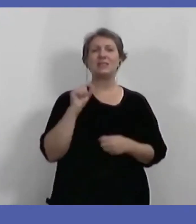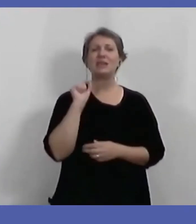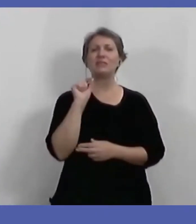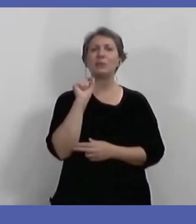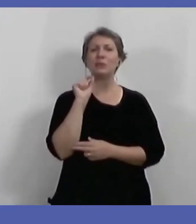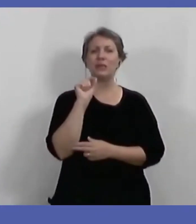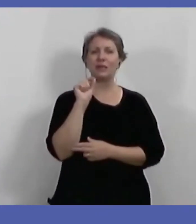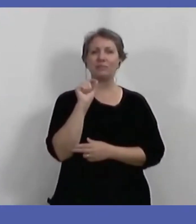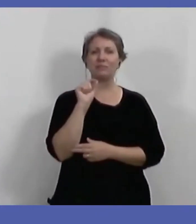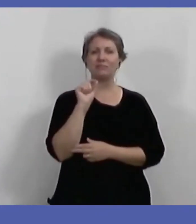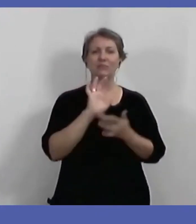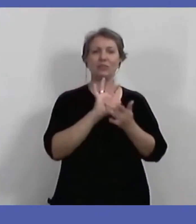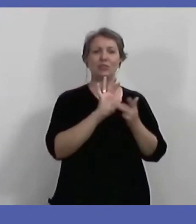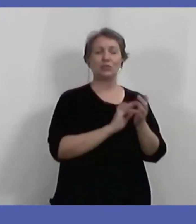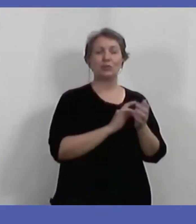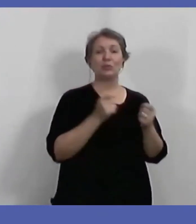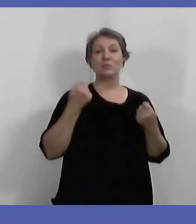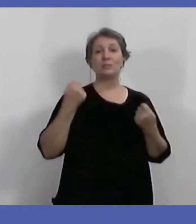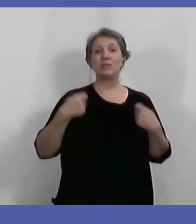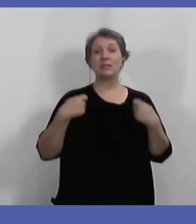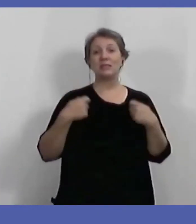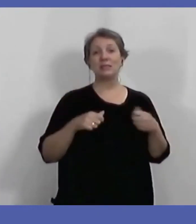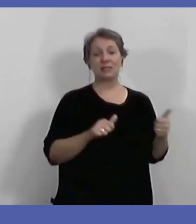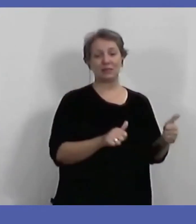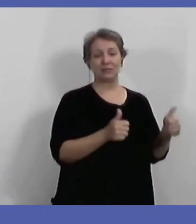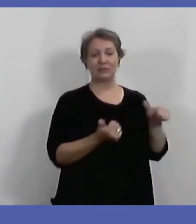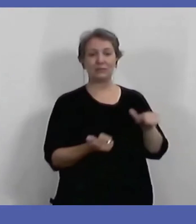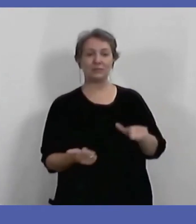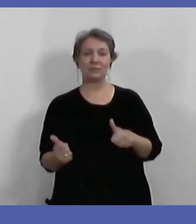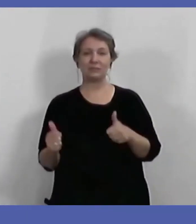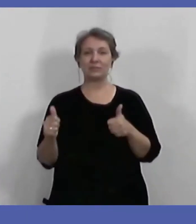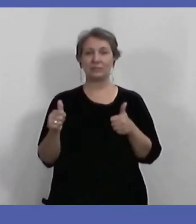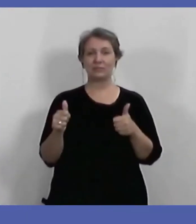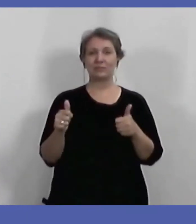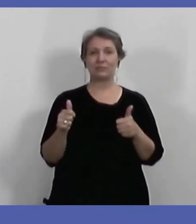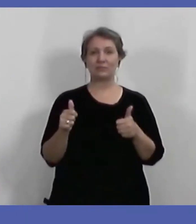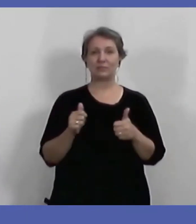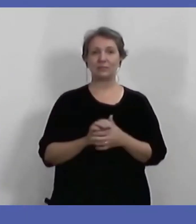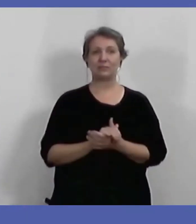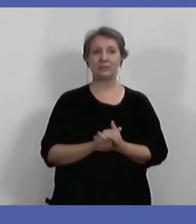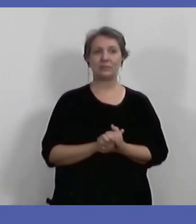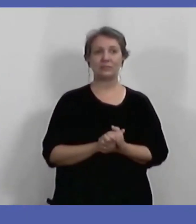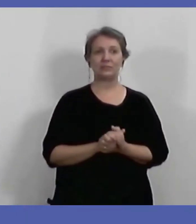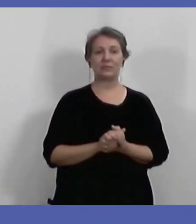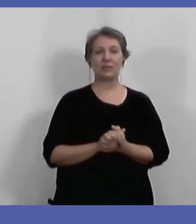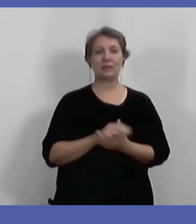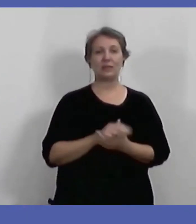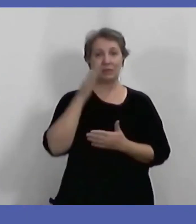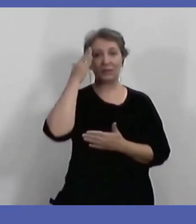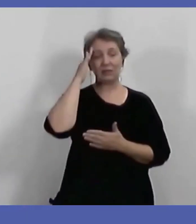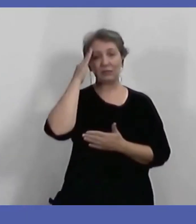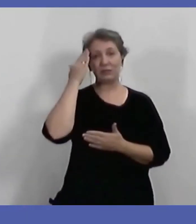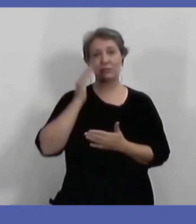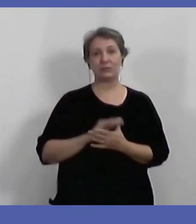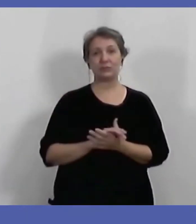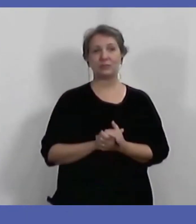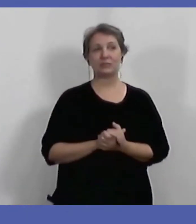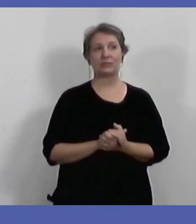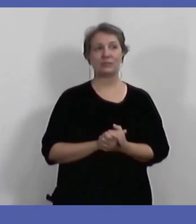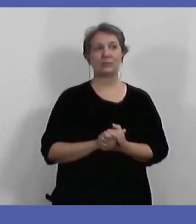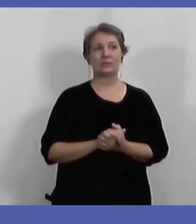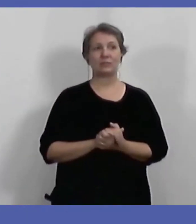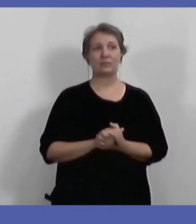que o mesmo se realize. Você está entendendo? Ele diz assim, quanto